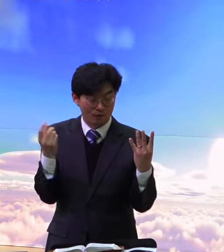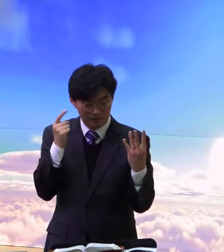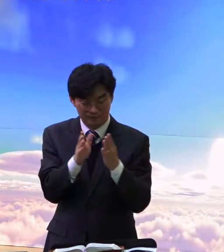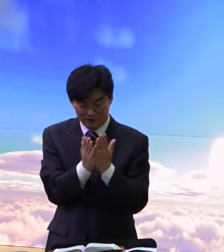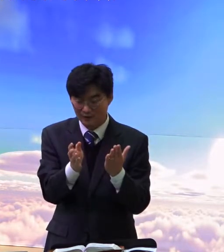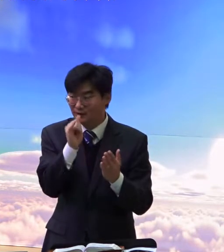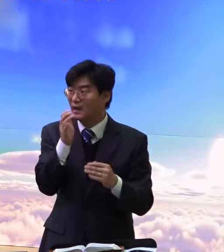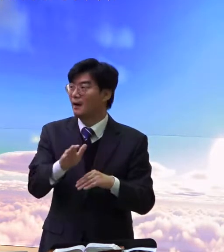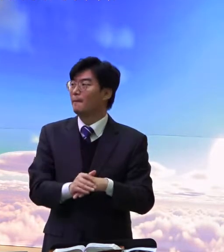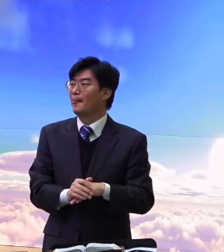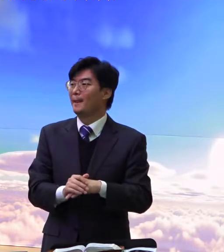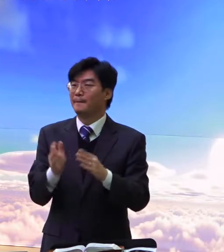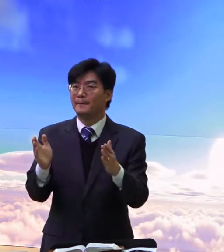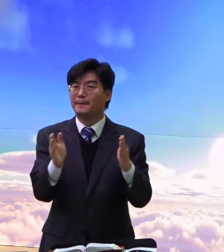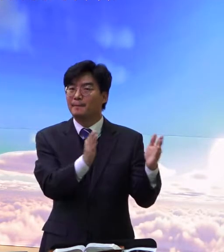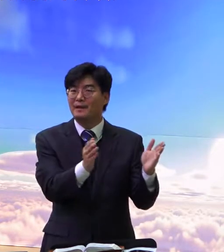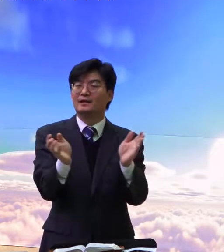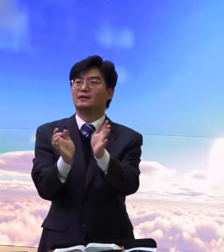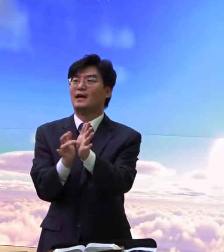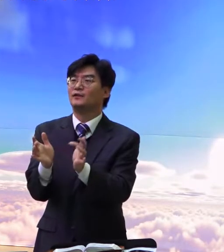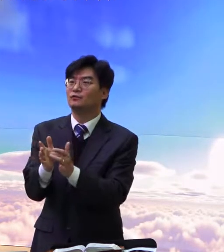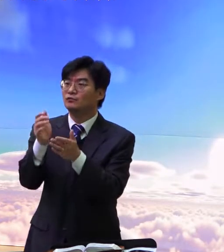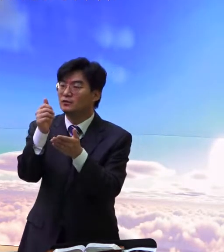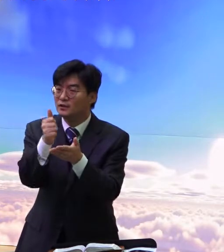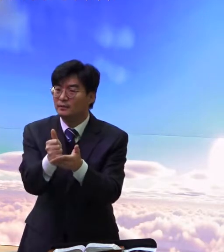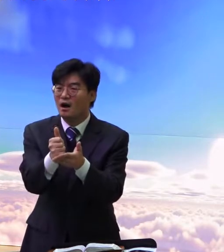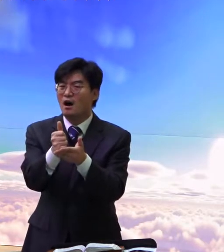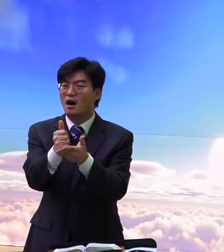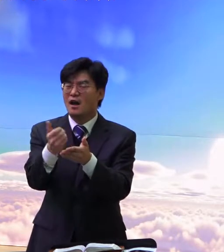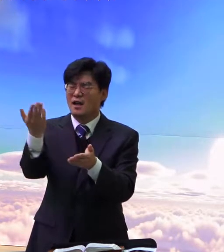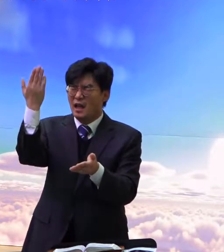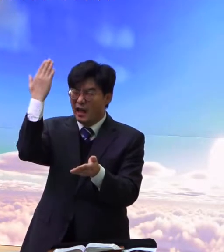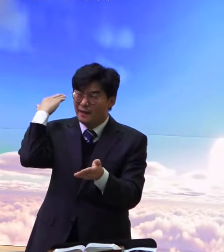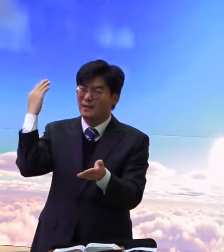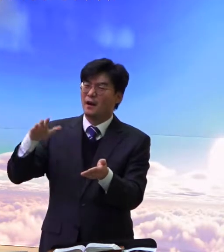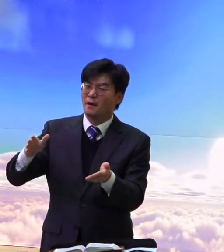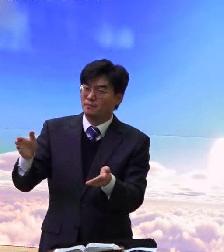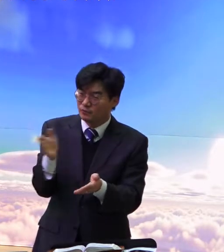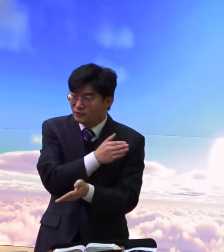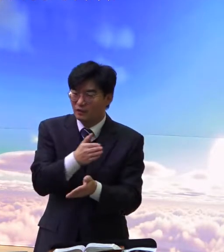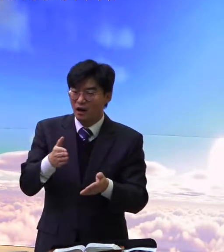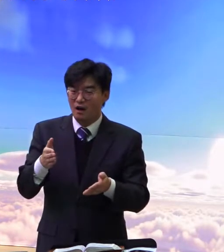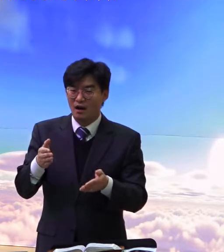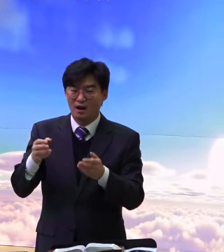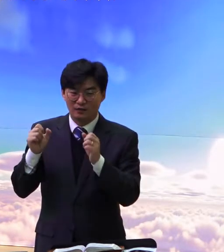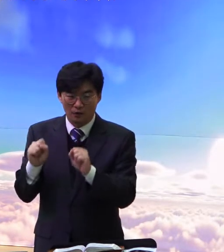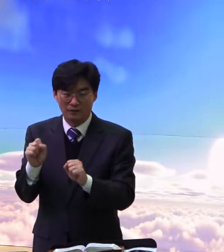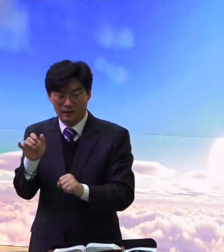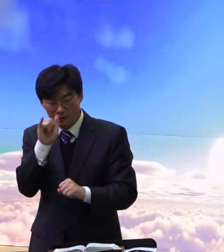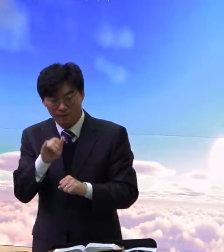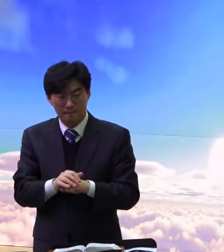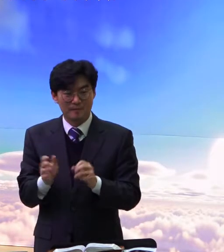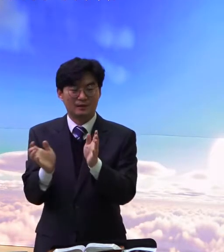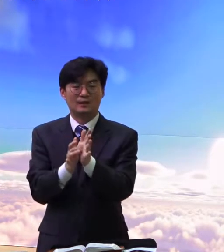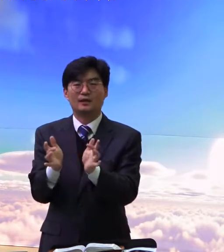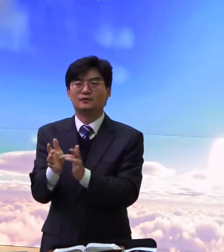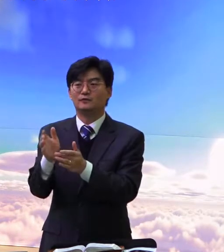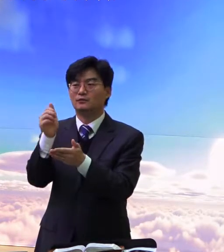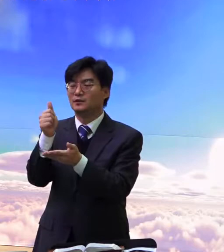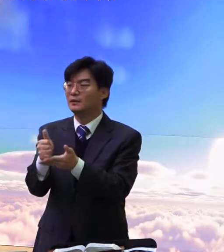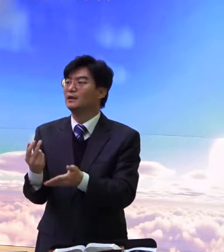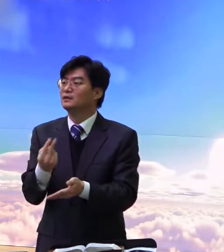이 땅에 오신 예수님은 태초로부터 계신 분이시고 그분이 곧 말씀이시고 그 안에 생명이 감춰져